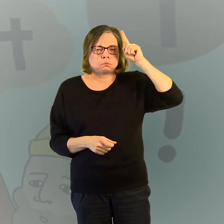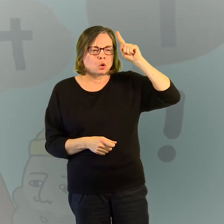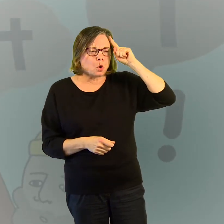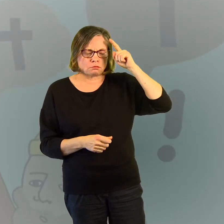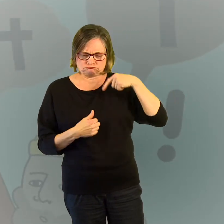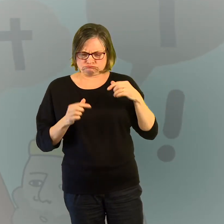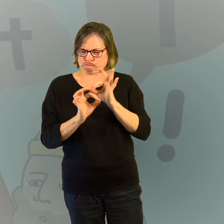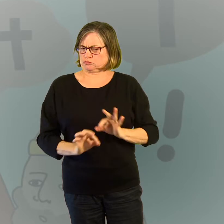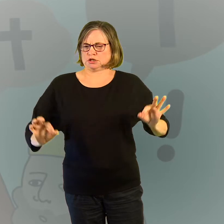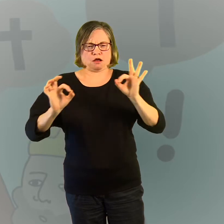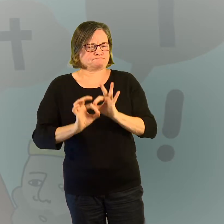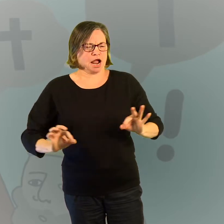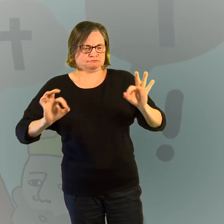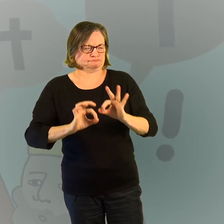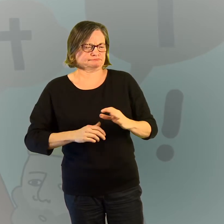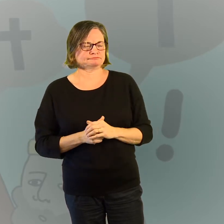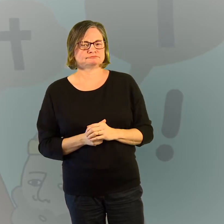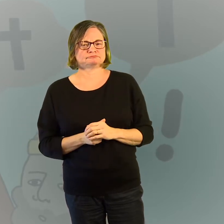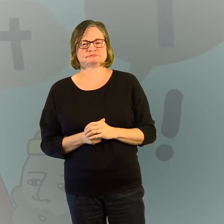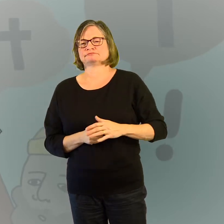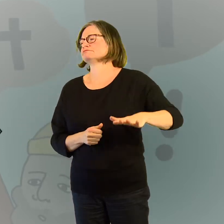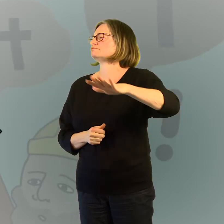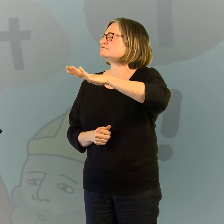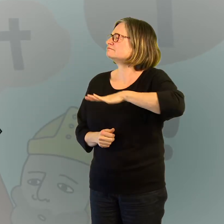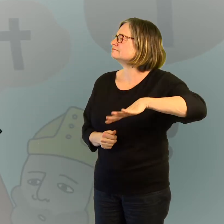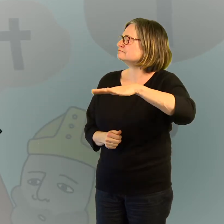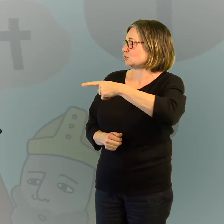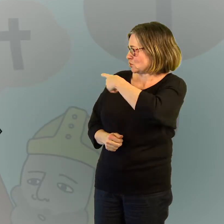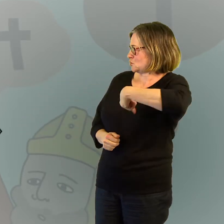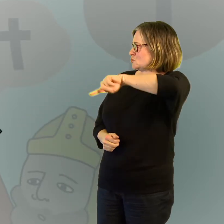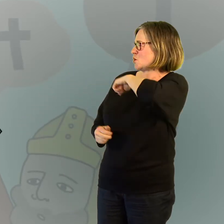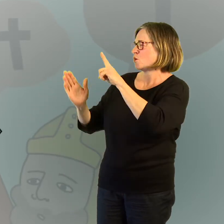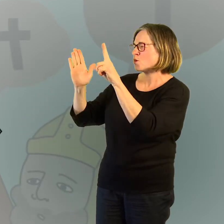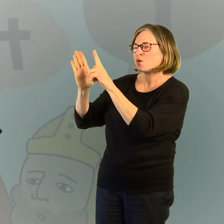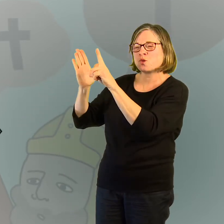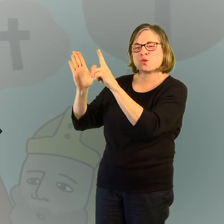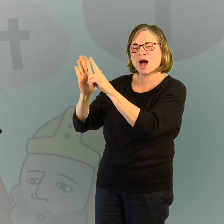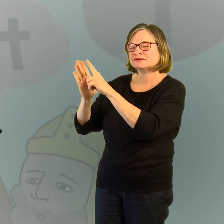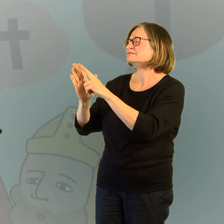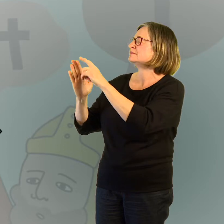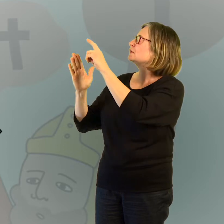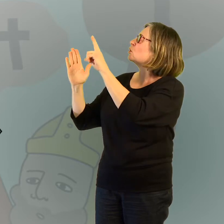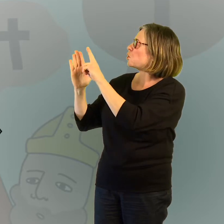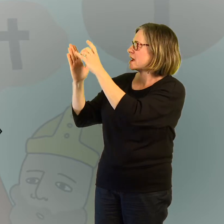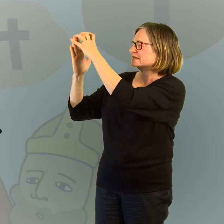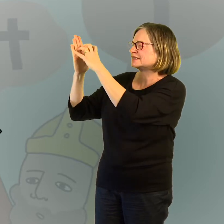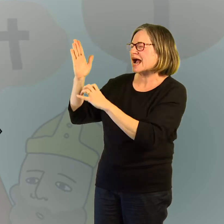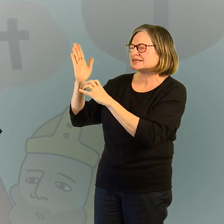aucune raison de le condamner. » La foule lui répond « Nous avons une loi,